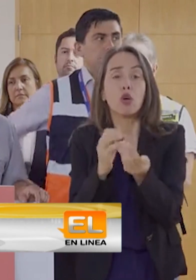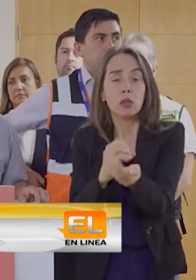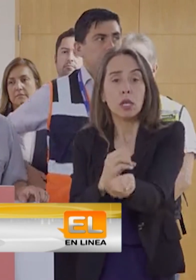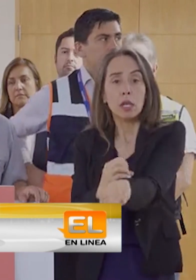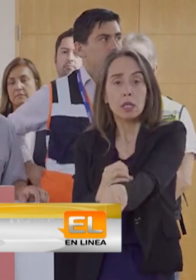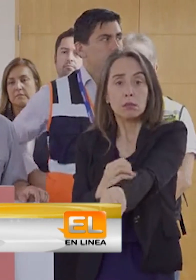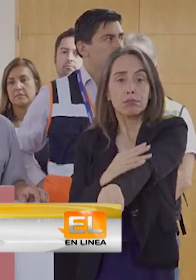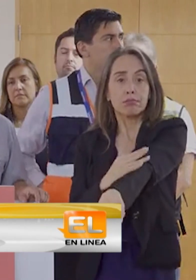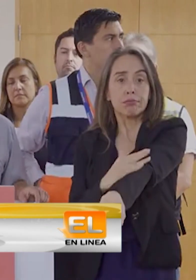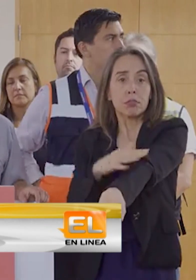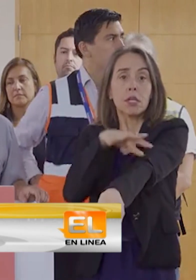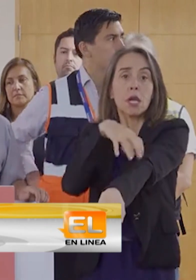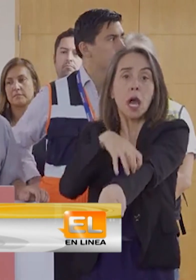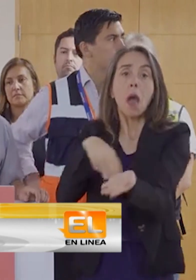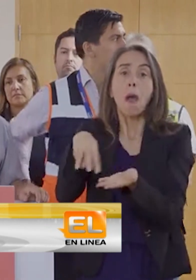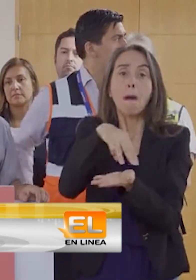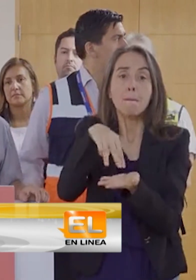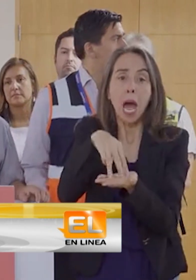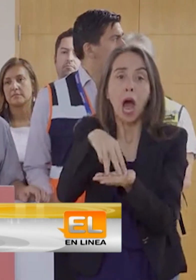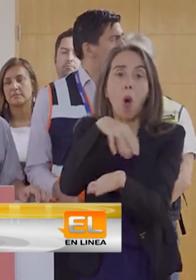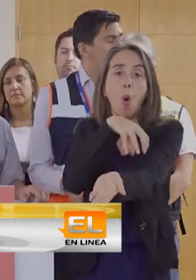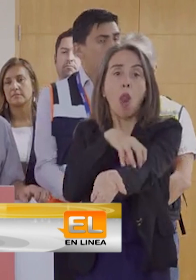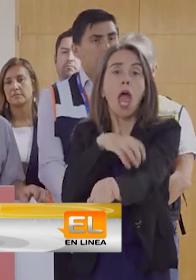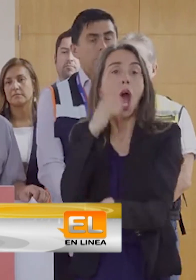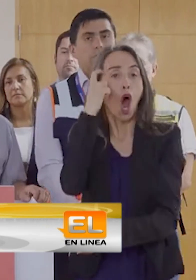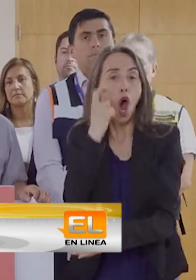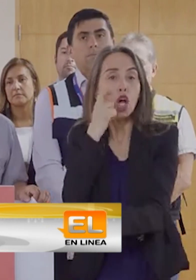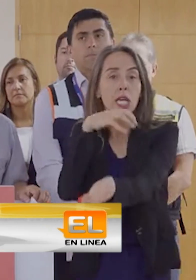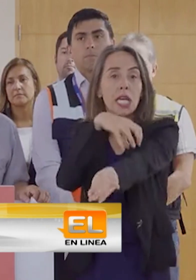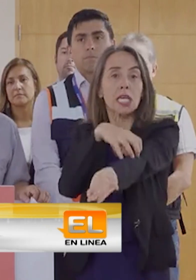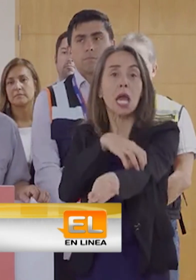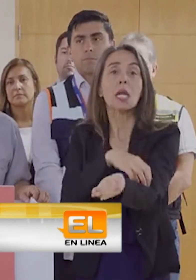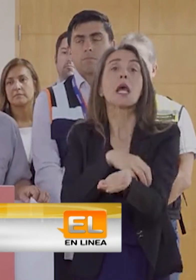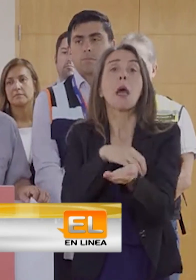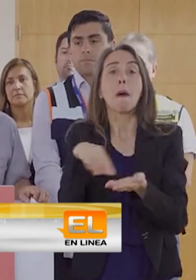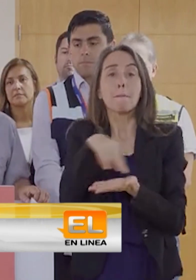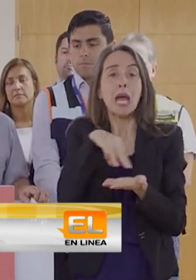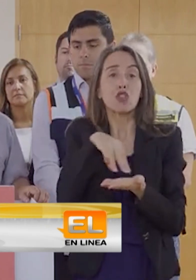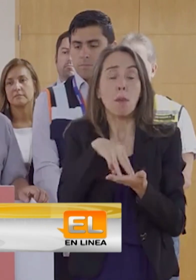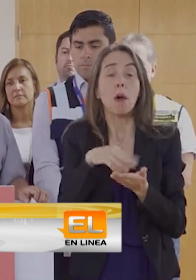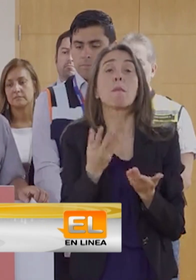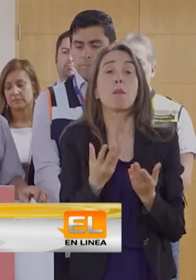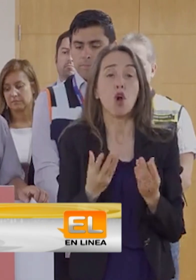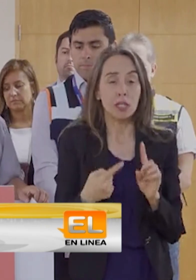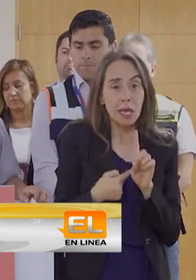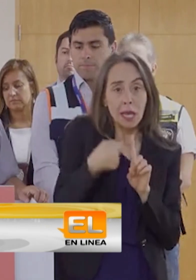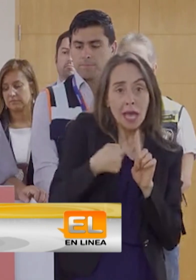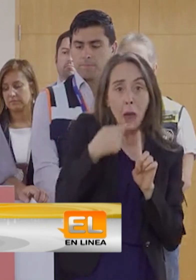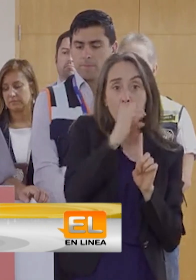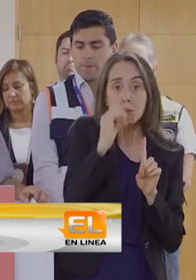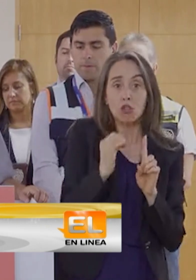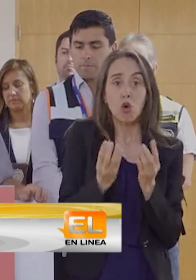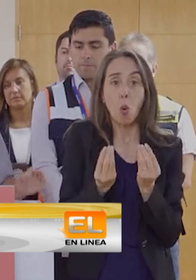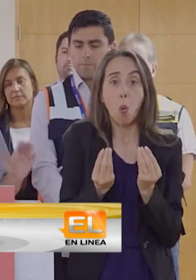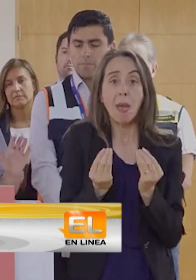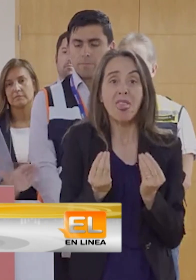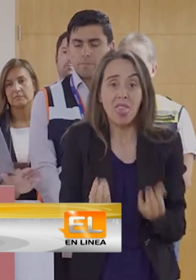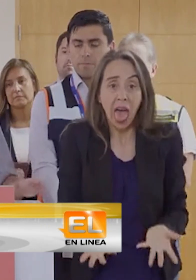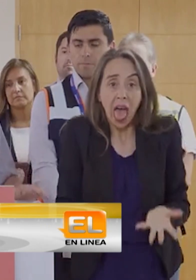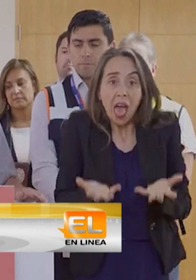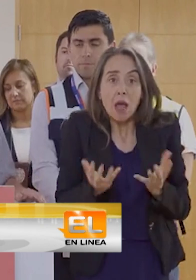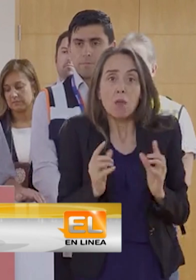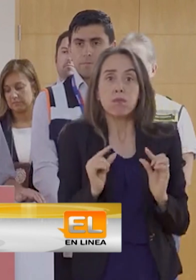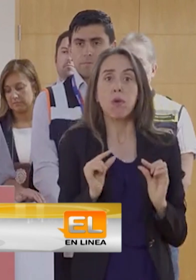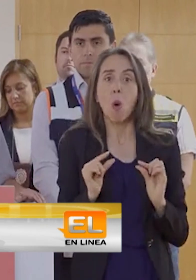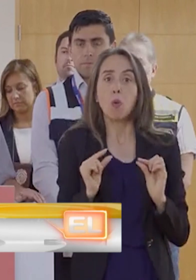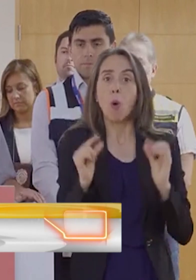regiones de Maule, de O'Higgins y la región metropolitana, donde además la humedad es menor. Y por tanto